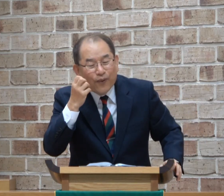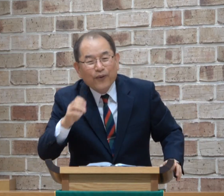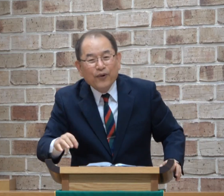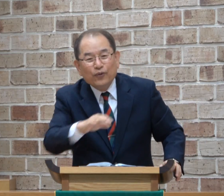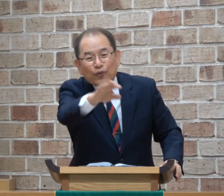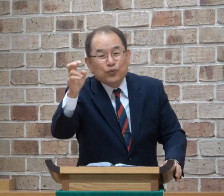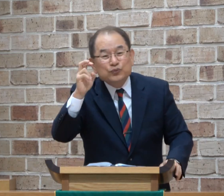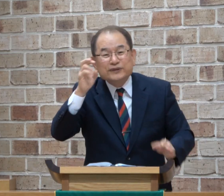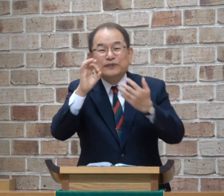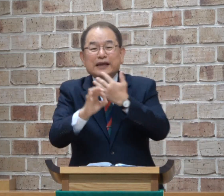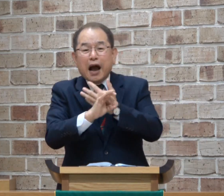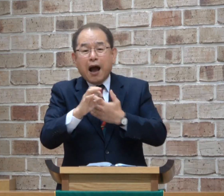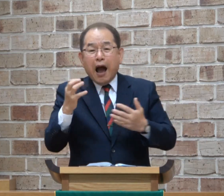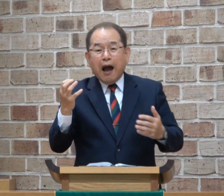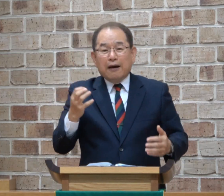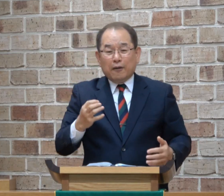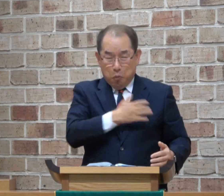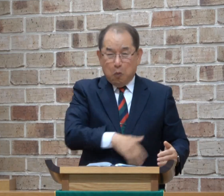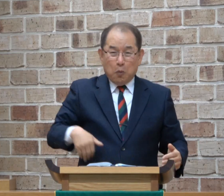또 만약 건강하다가 아프면